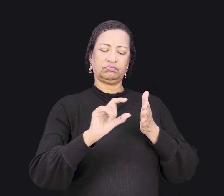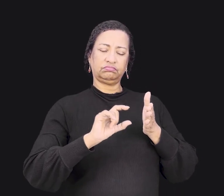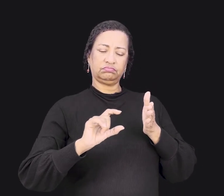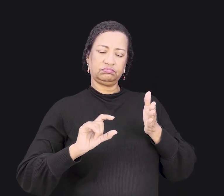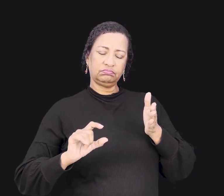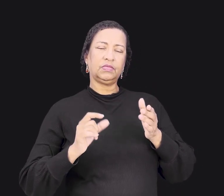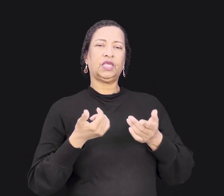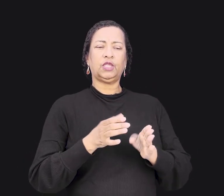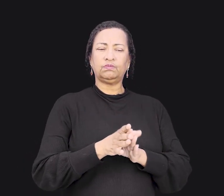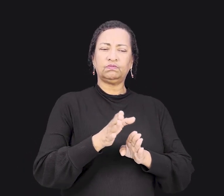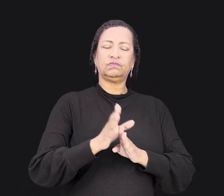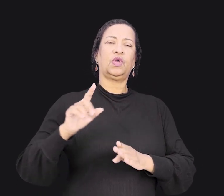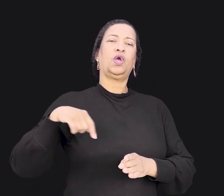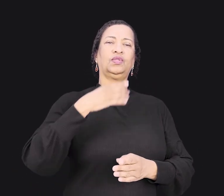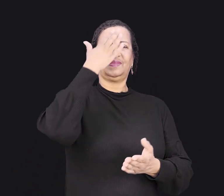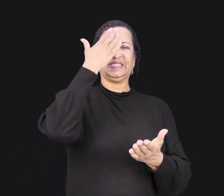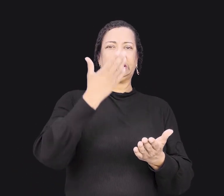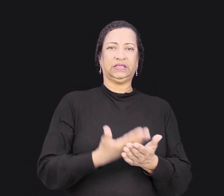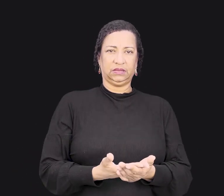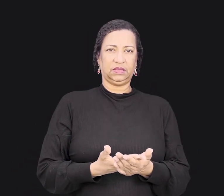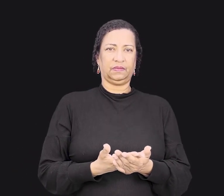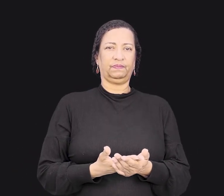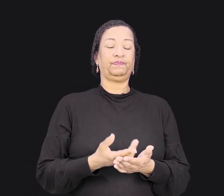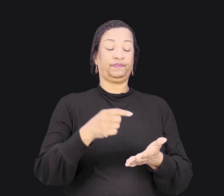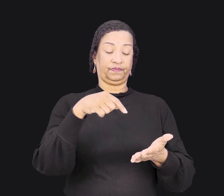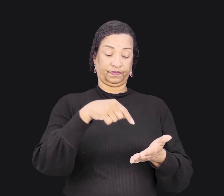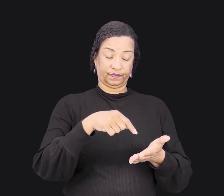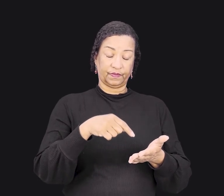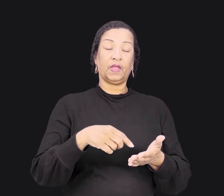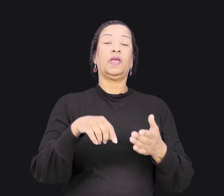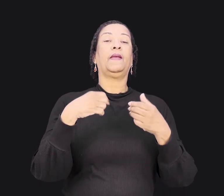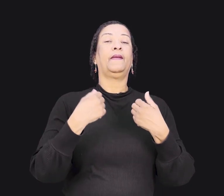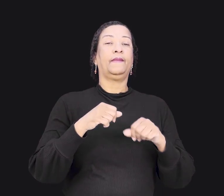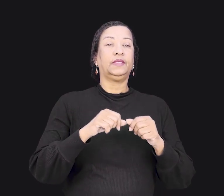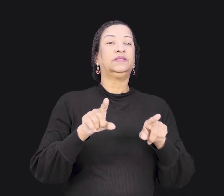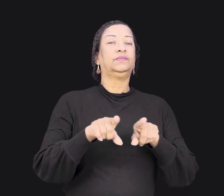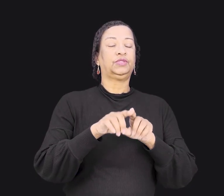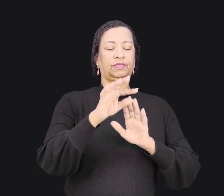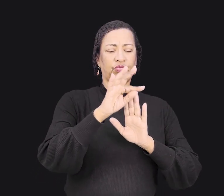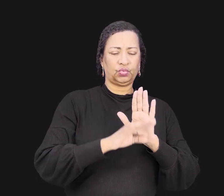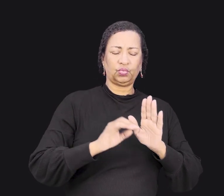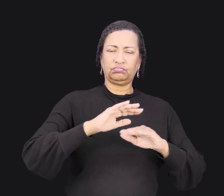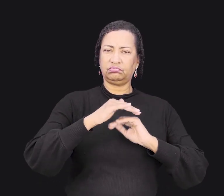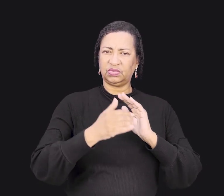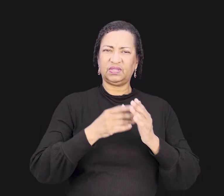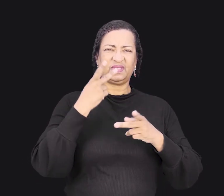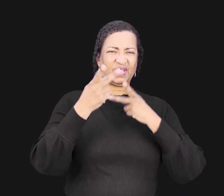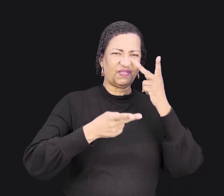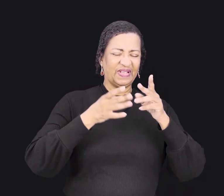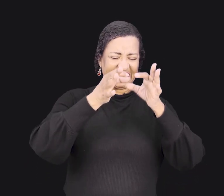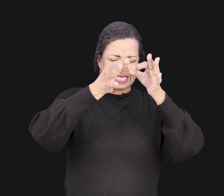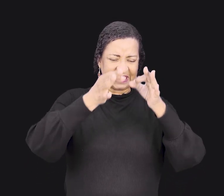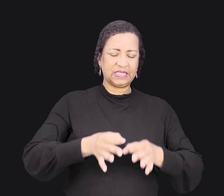crer. Nesta epístola devemos destacar todos os textos em que João afirma que podemos ter certeza da nossa